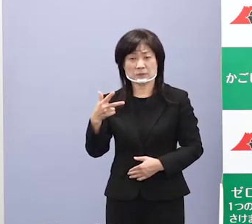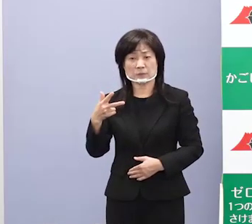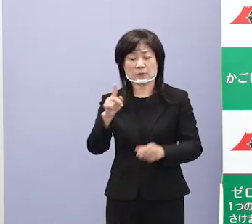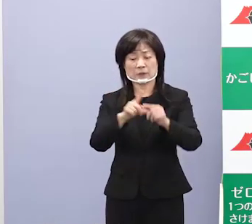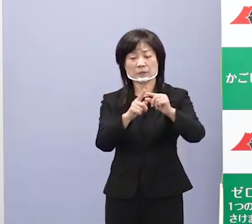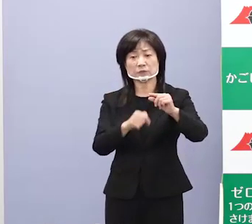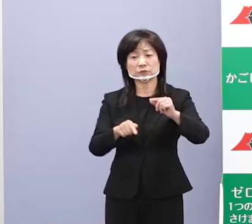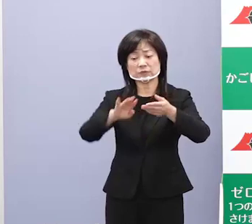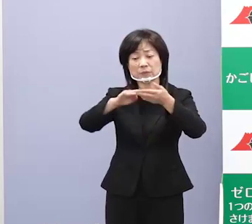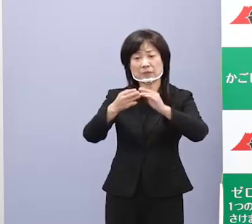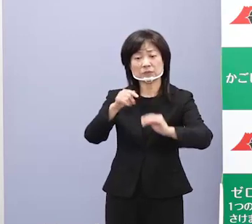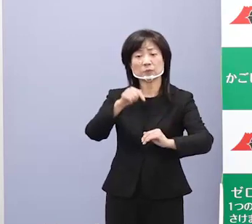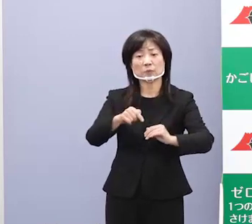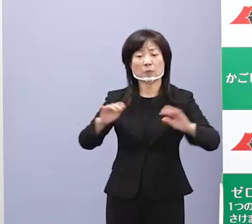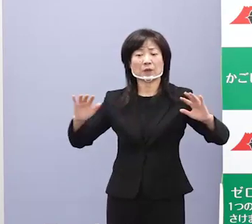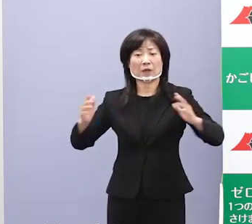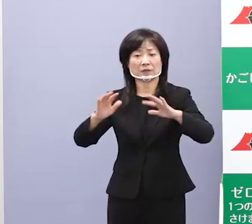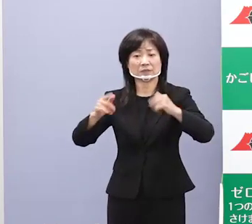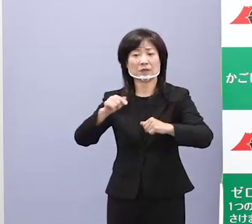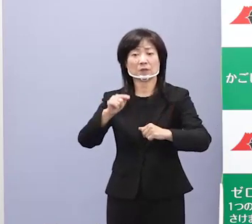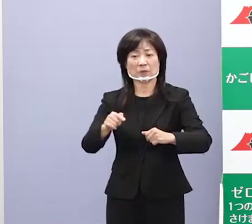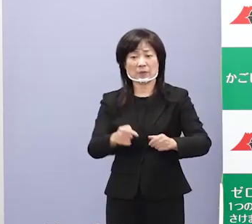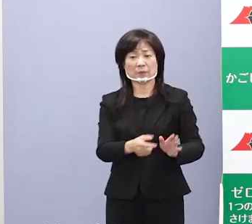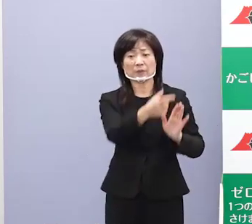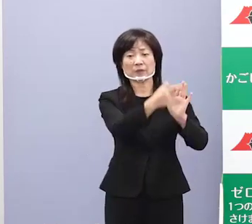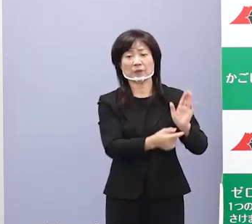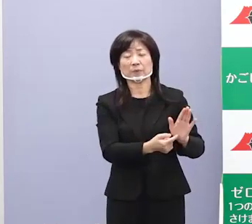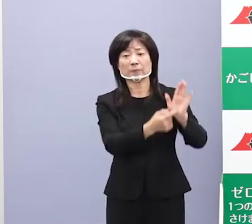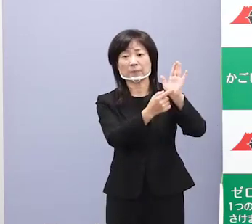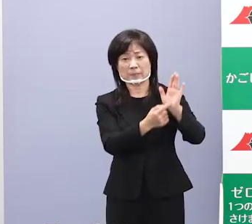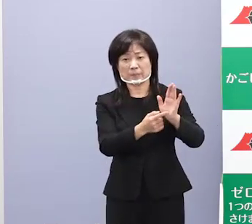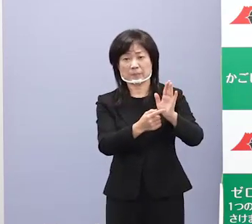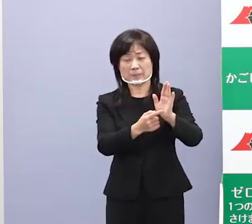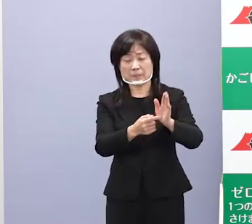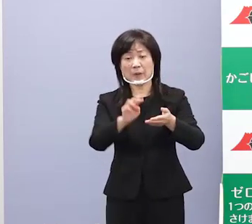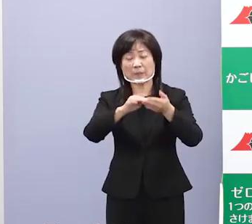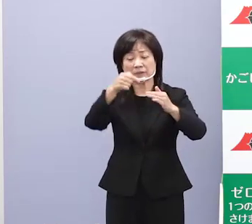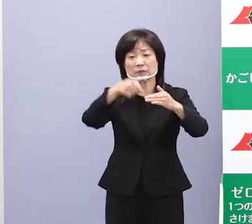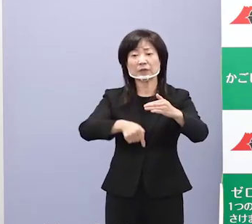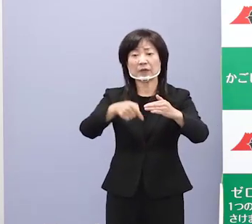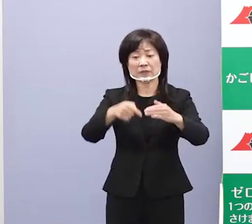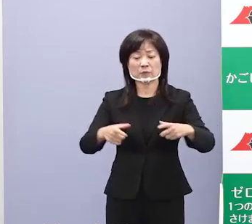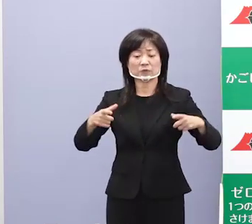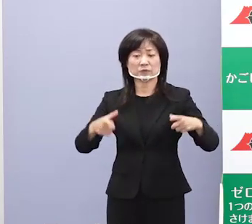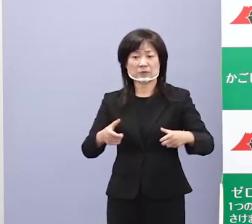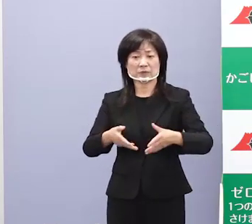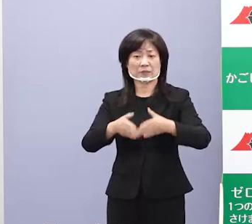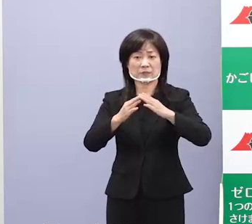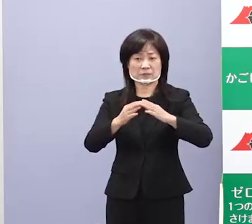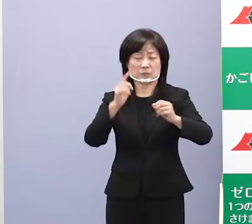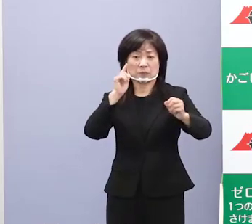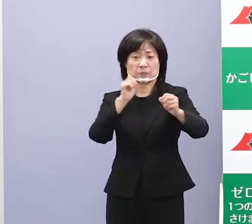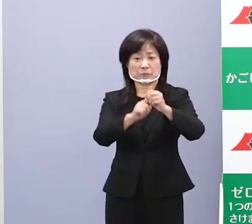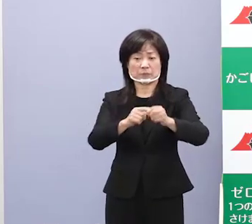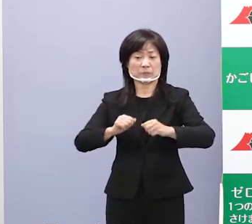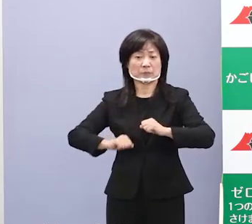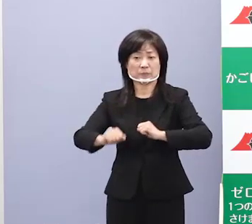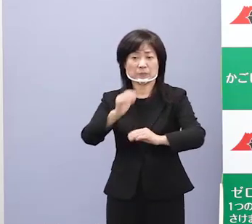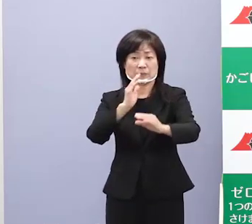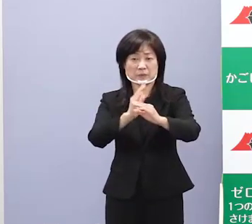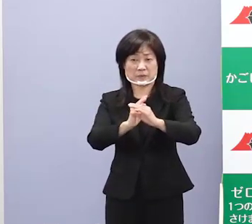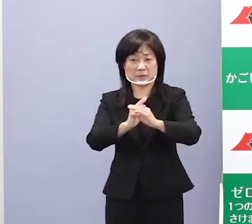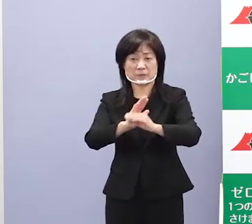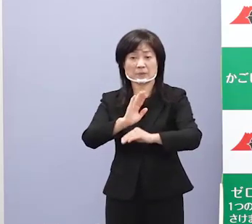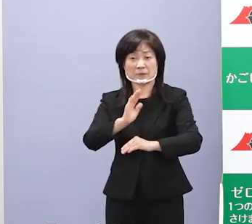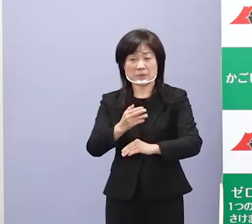中心市街地の活性化を一つ掲げて街中でのスタジアム検討を従前より行ってきているわけでありますけれども、当然でありますけれ